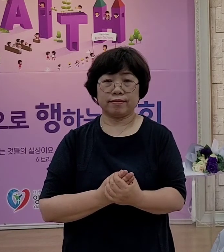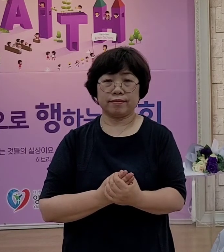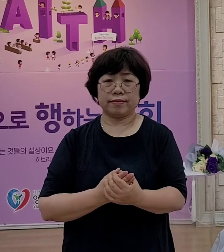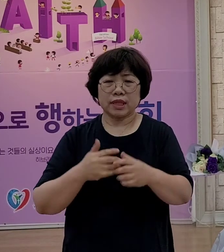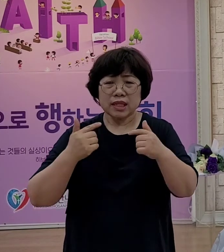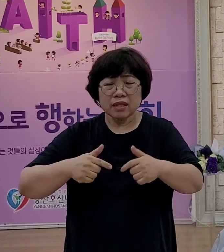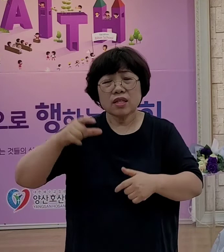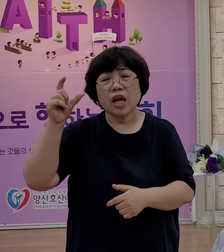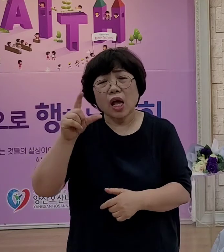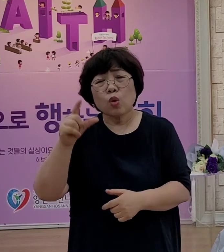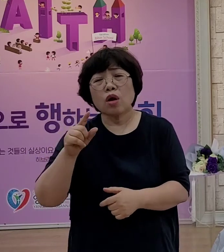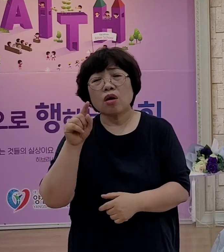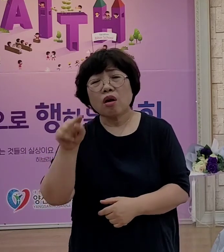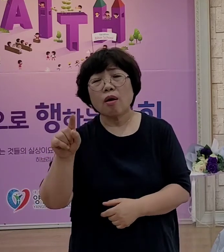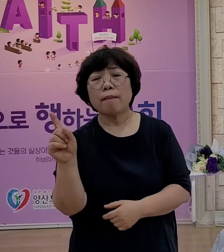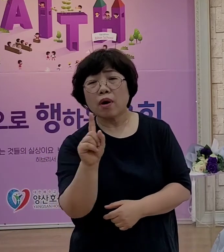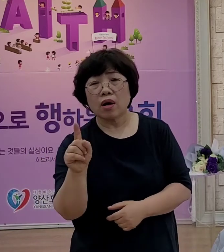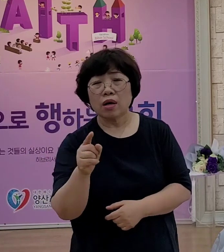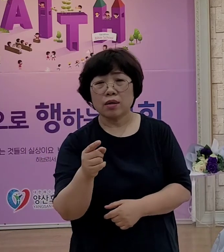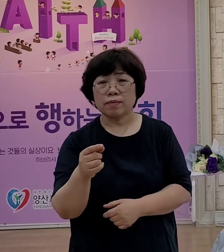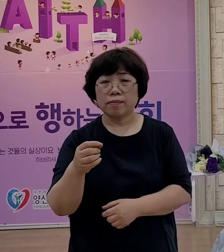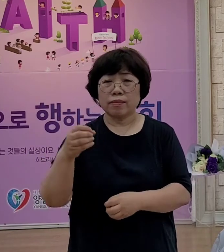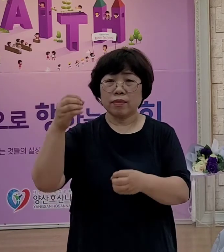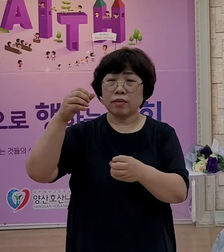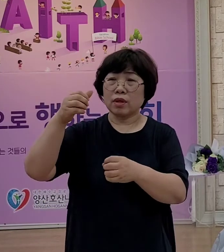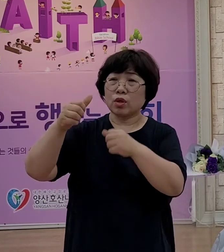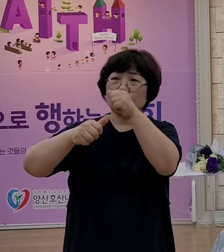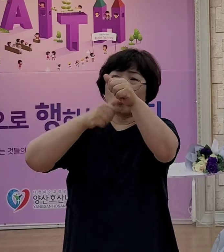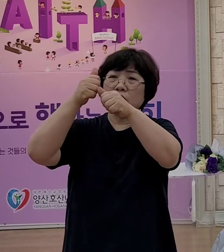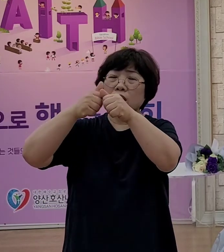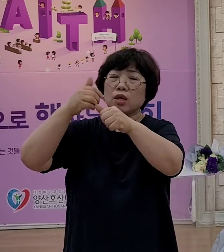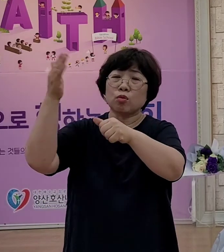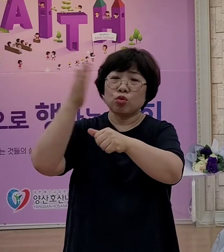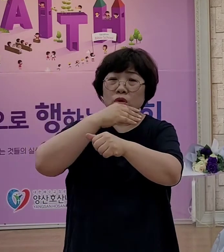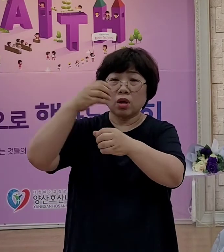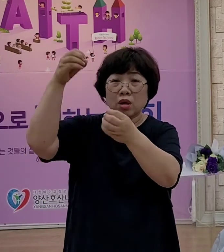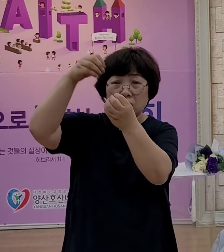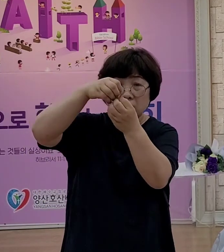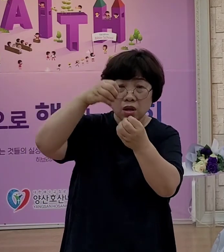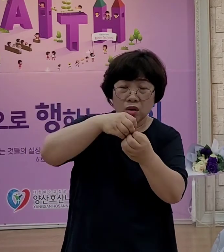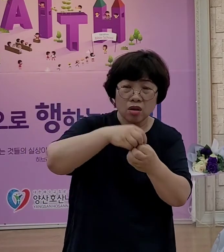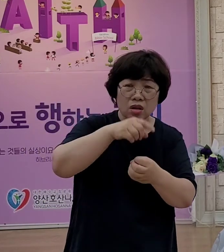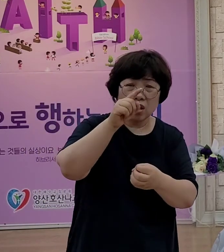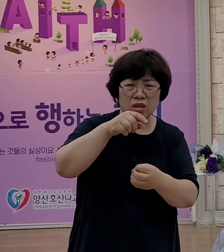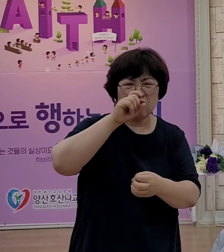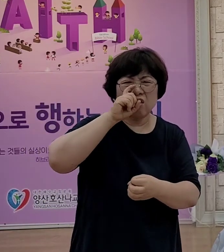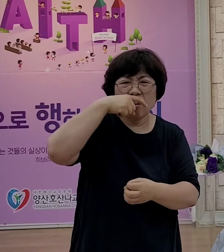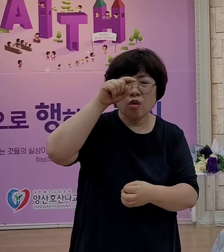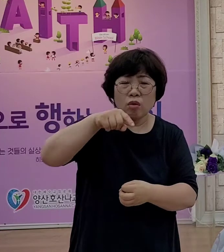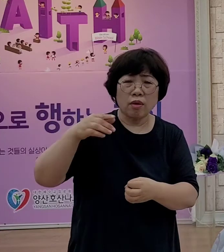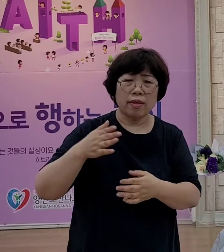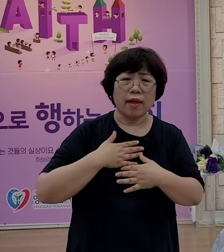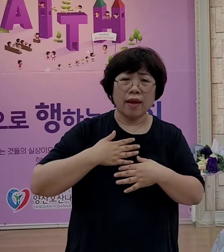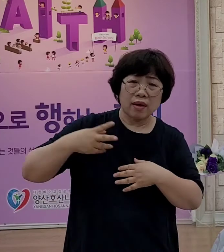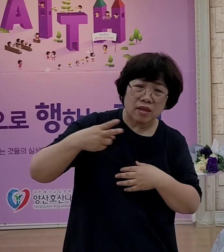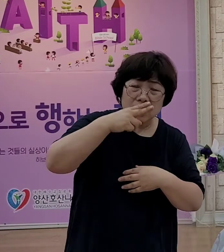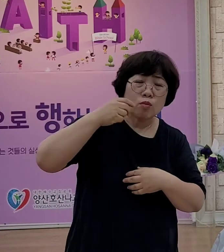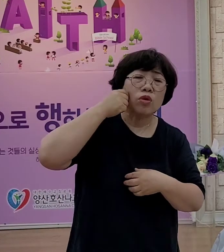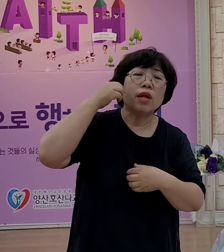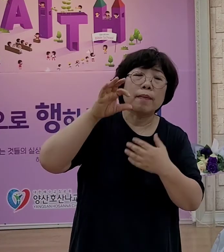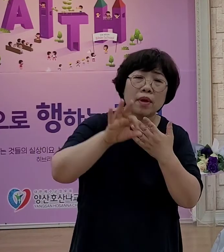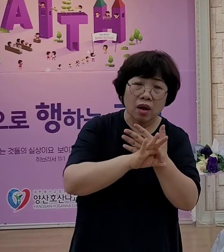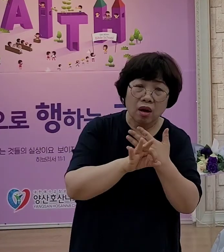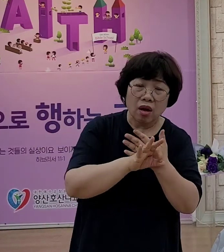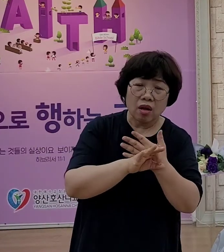제가 늘 강조하잖아요. 윗대에서 내려오는 그 더러운 것들이 여러분이 끊어놓지 않으면